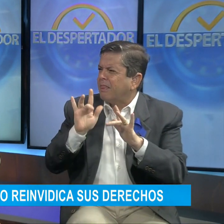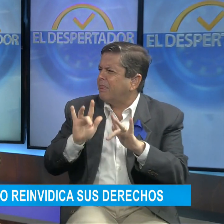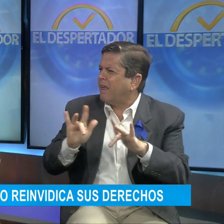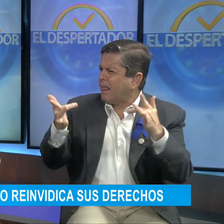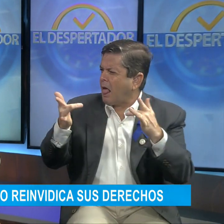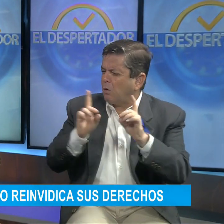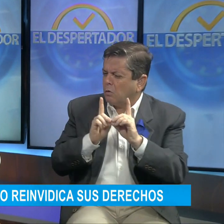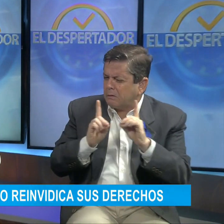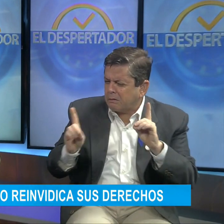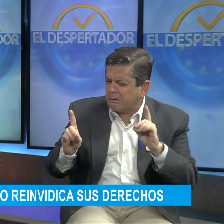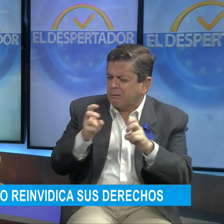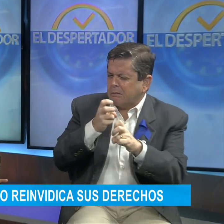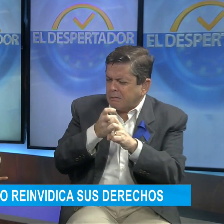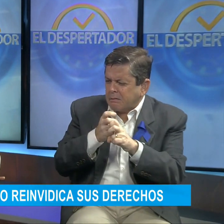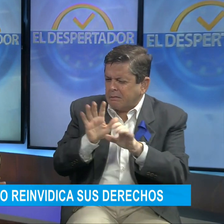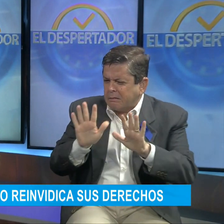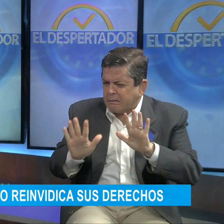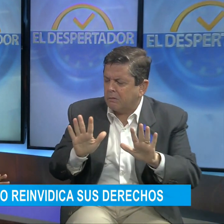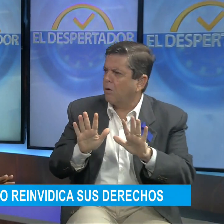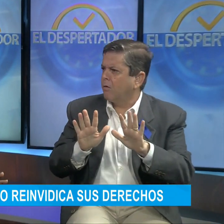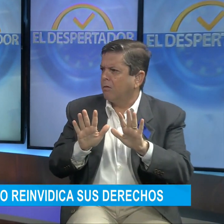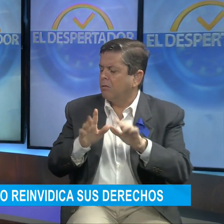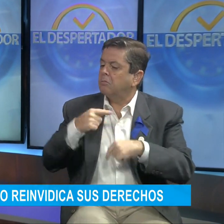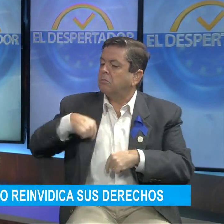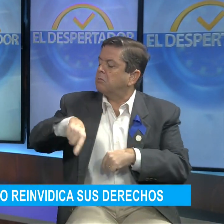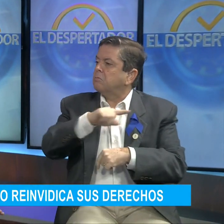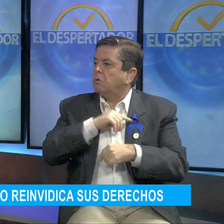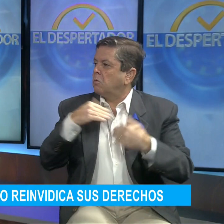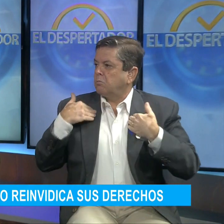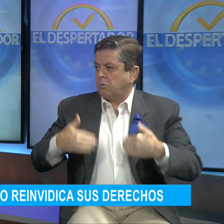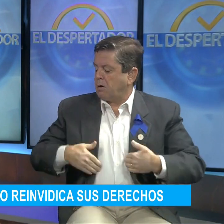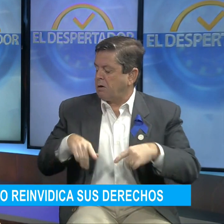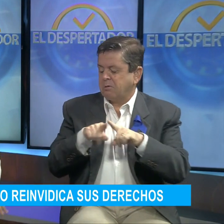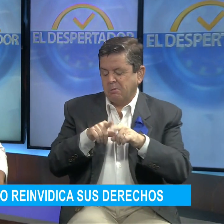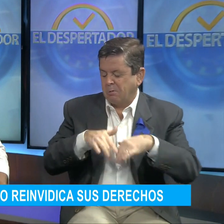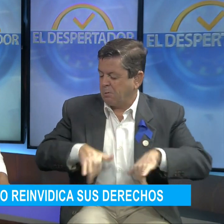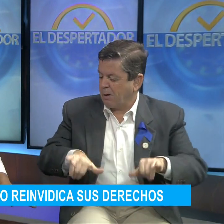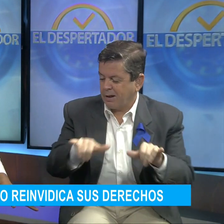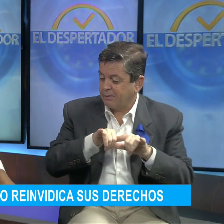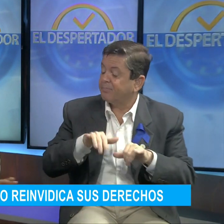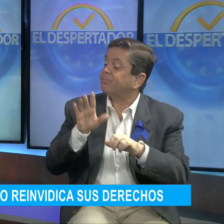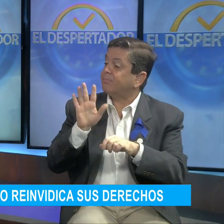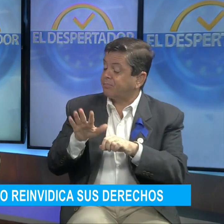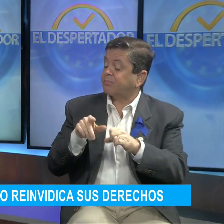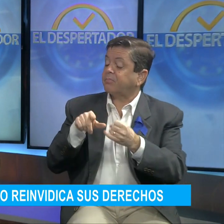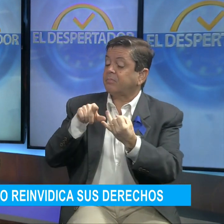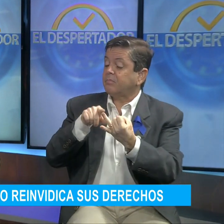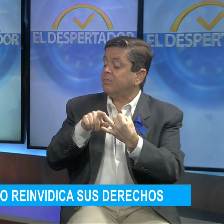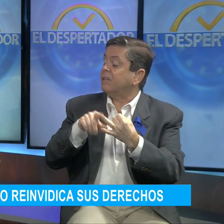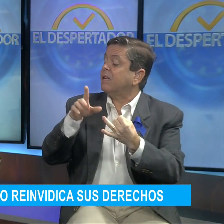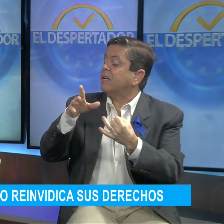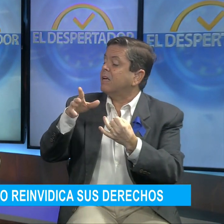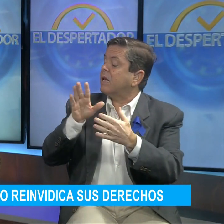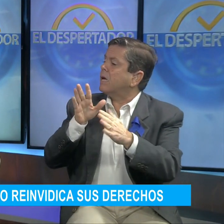como que hay que ir a algo diferente. No, no, no. Para nosotros somos igualitos que todos. Segundo,